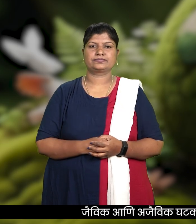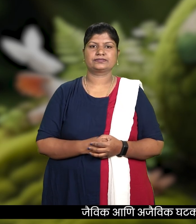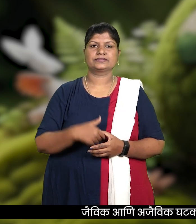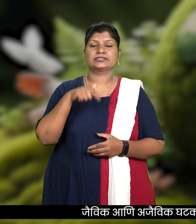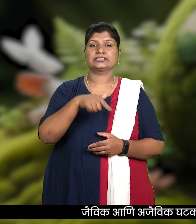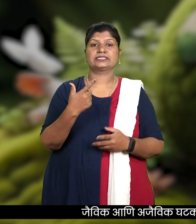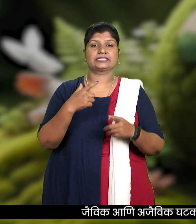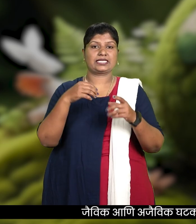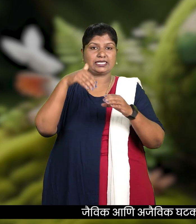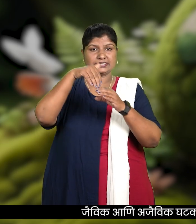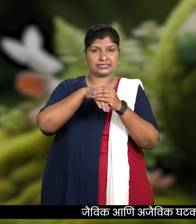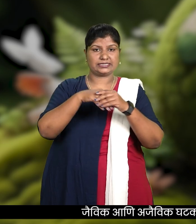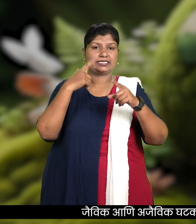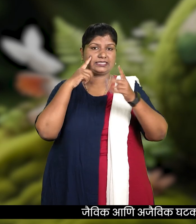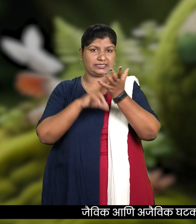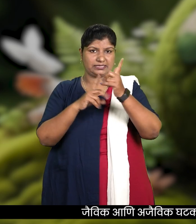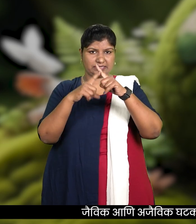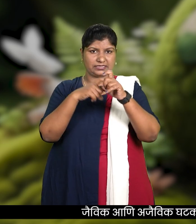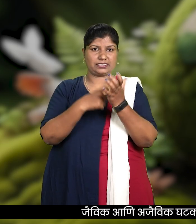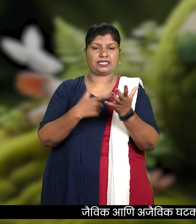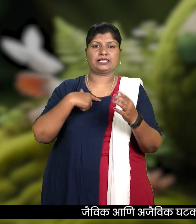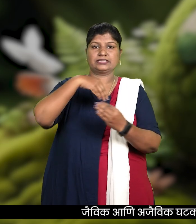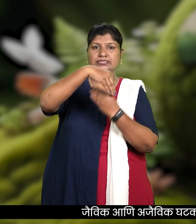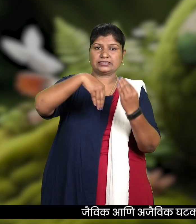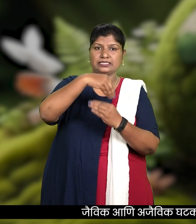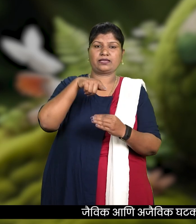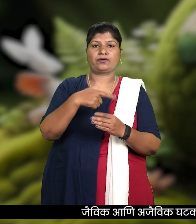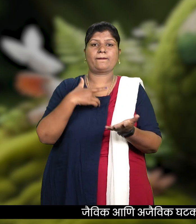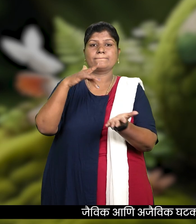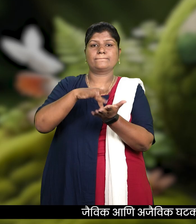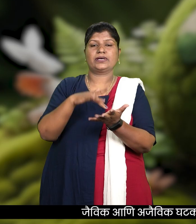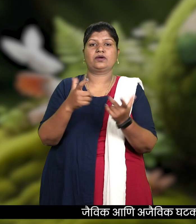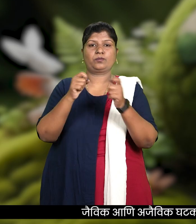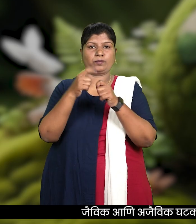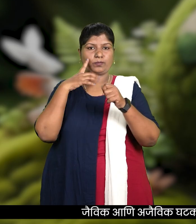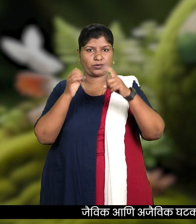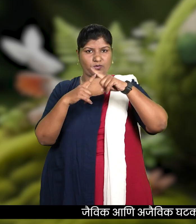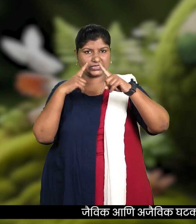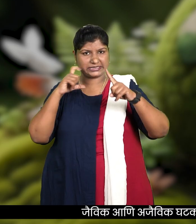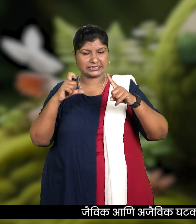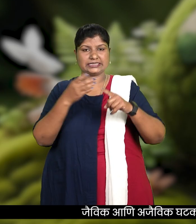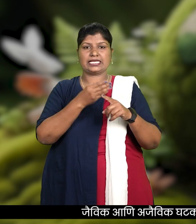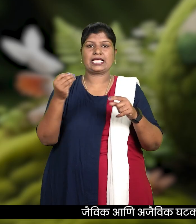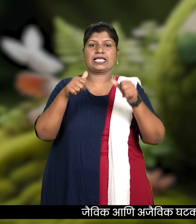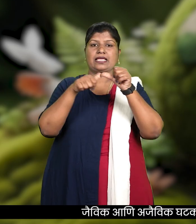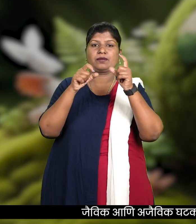जैविक आणि अजैविक घटकांमधील परस्पर संबंध हा परिसंस्थेचा एक भाग म्हणून अभ्यासला जातो.